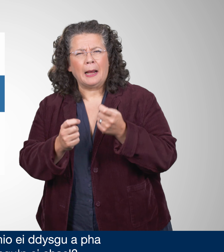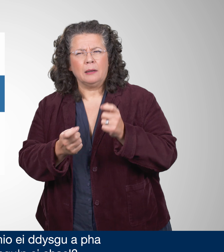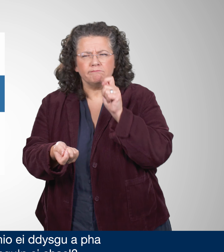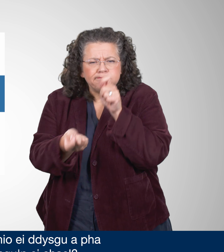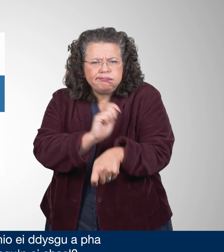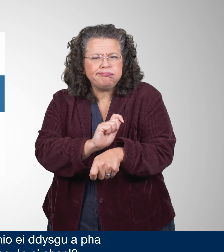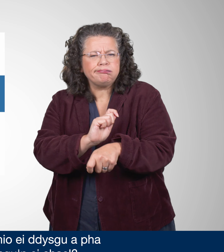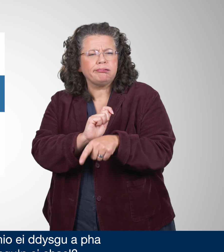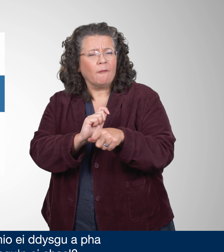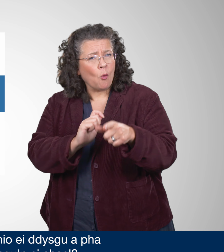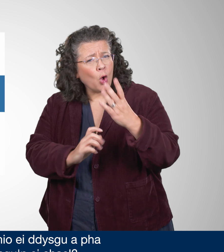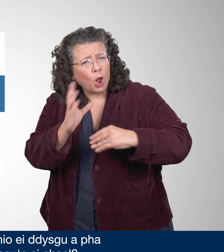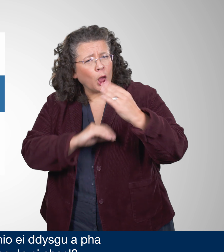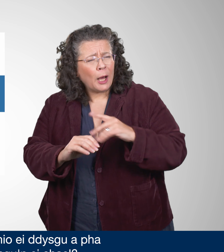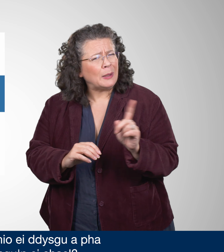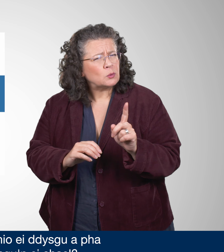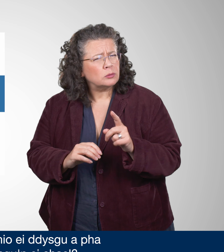chael?